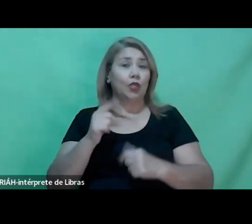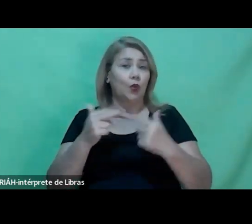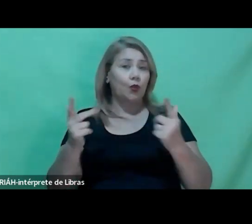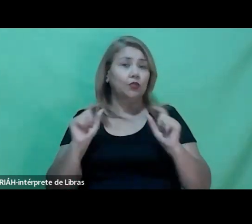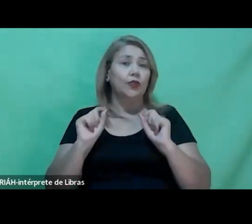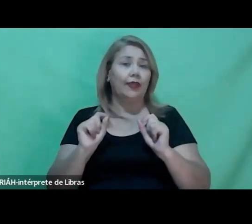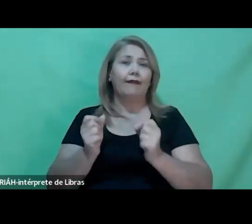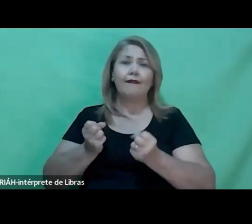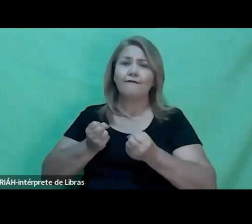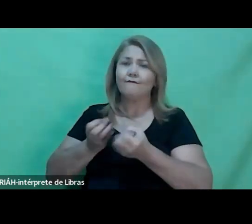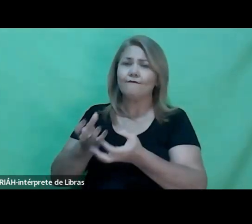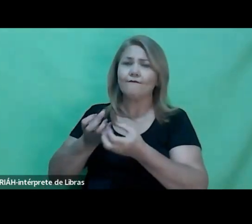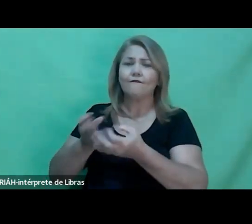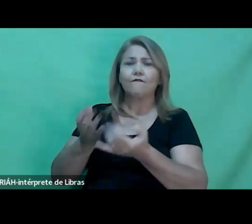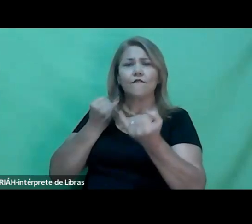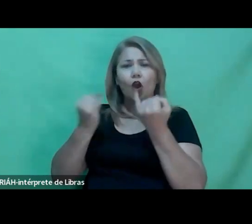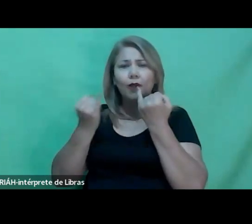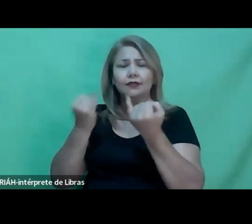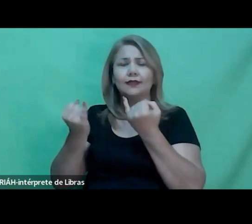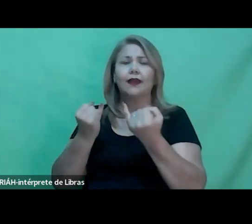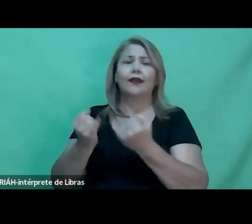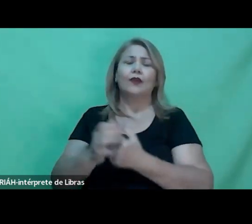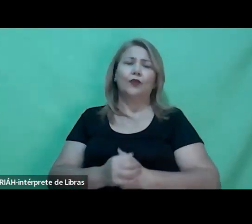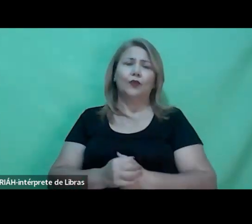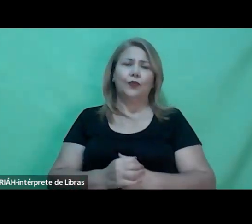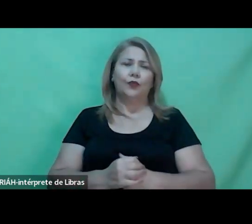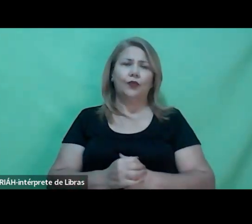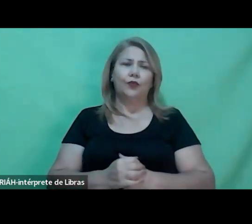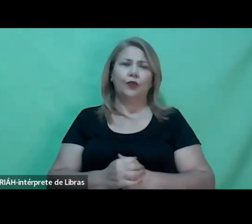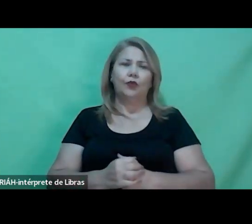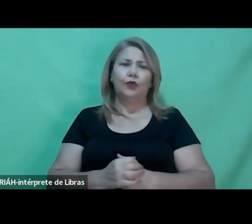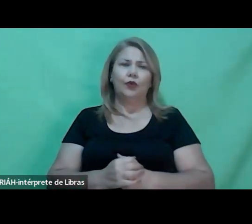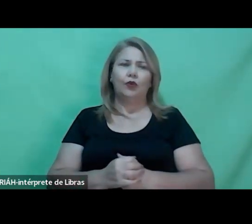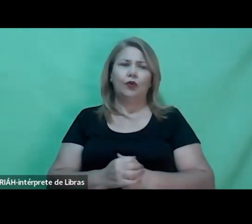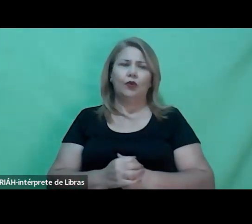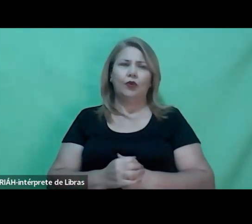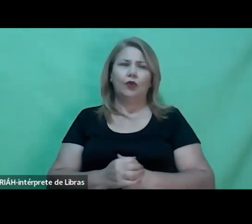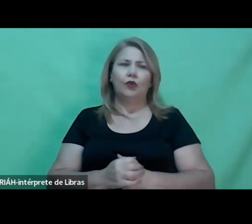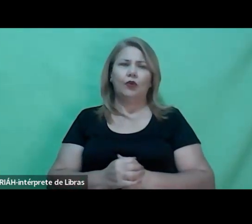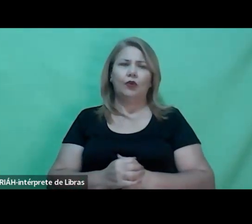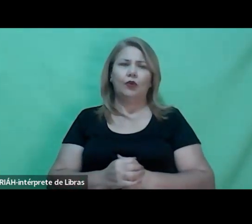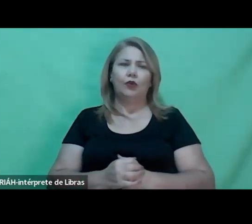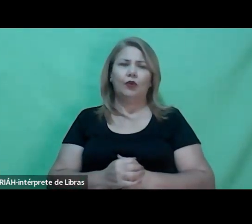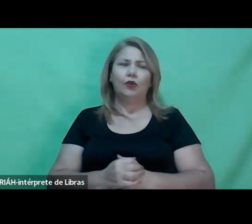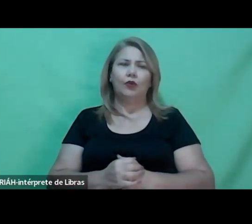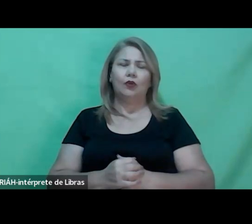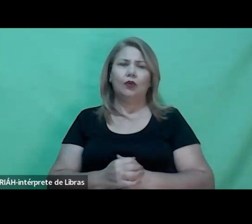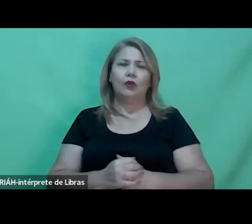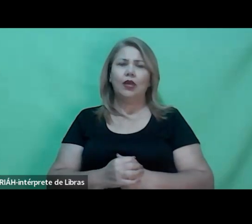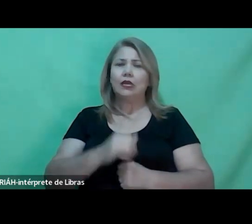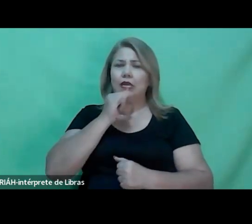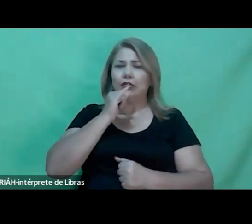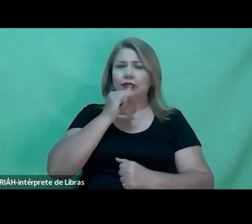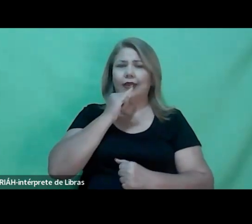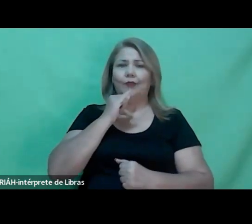interfiera con algo más importante Por ejemplo eh si pasa algo en medio de una charla eh No cortar la